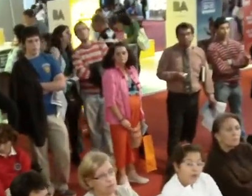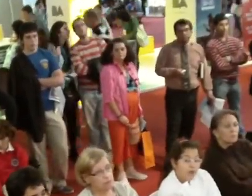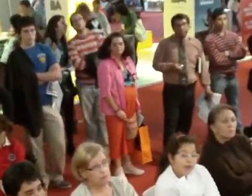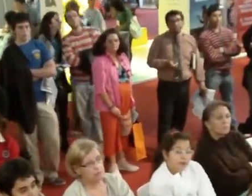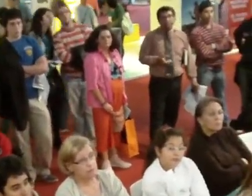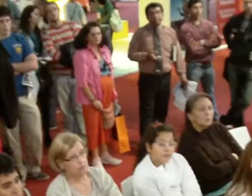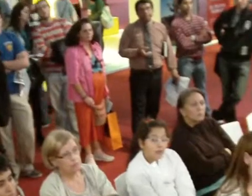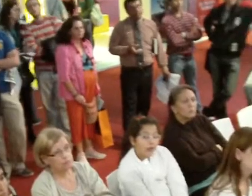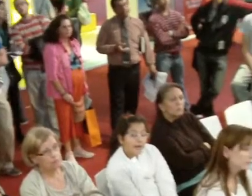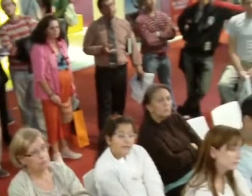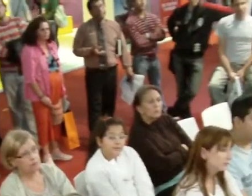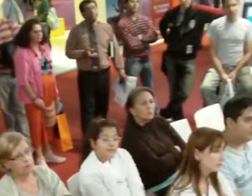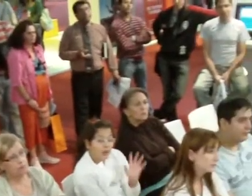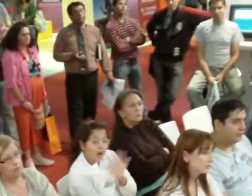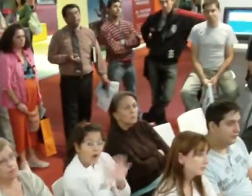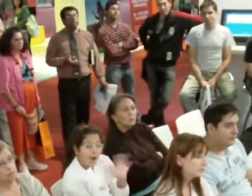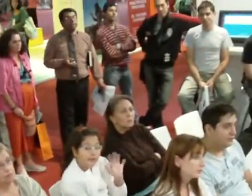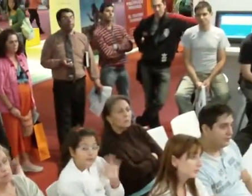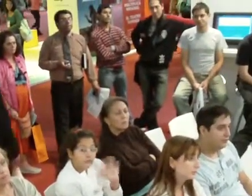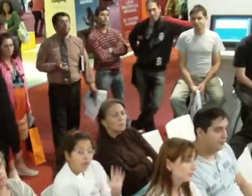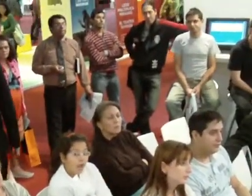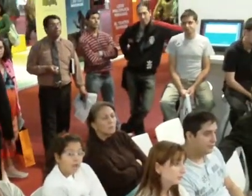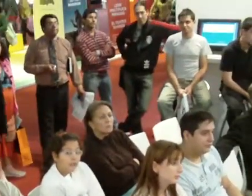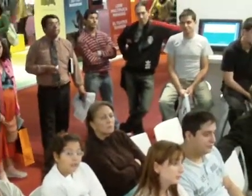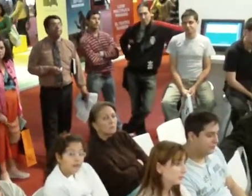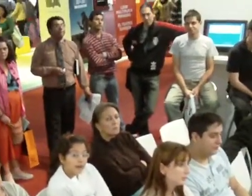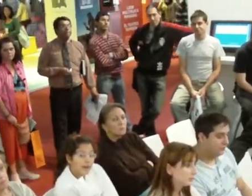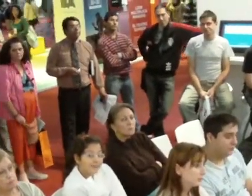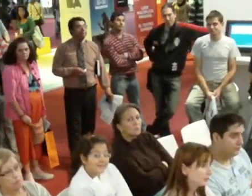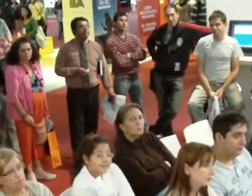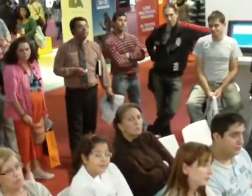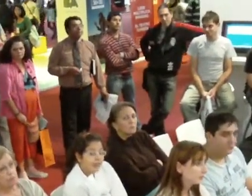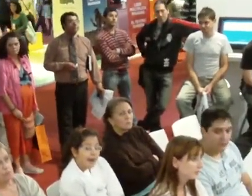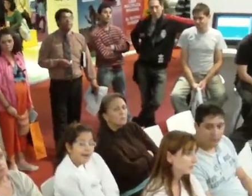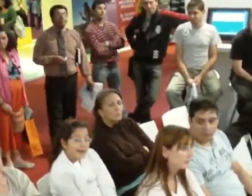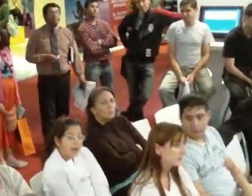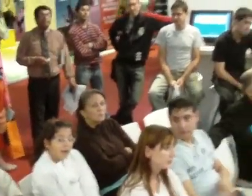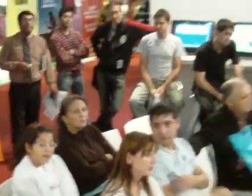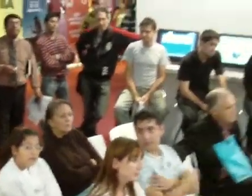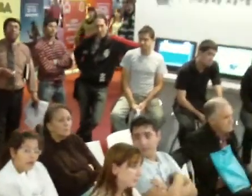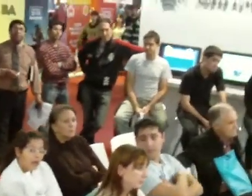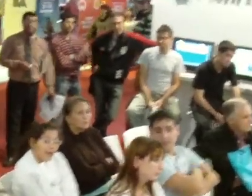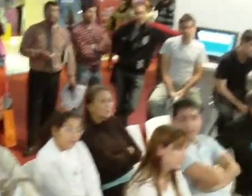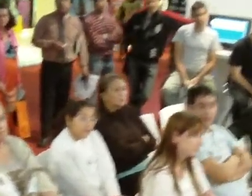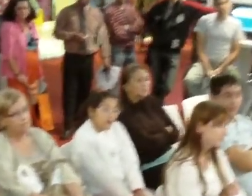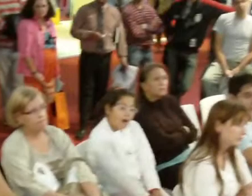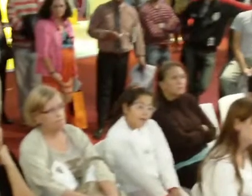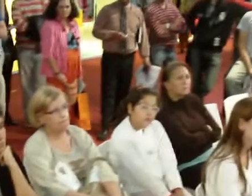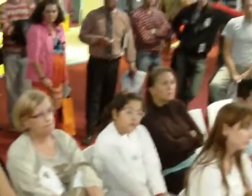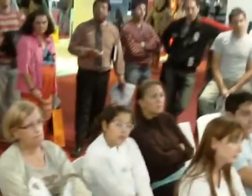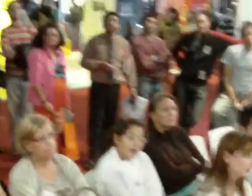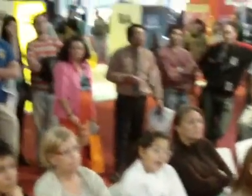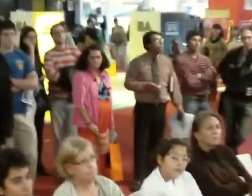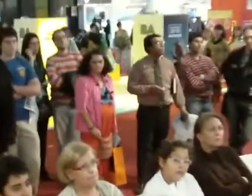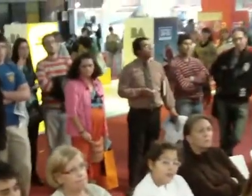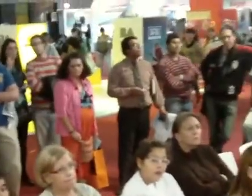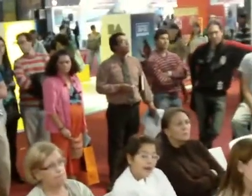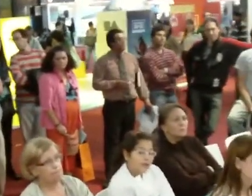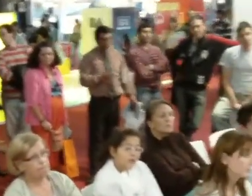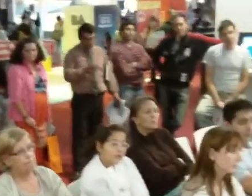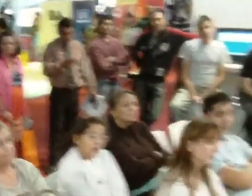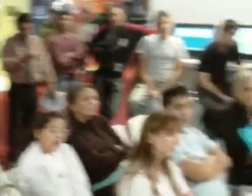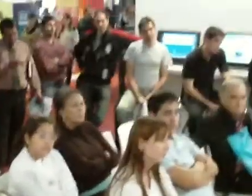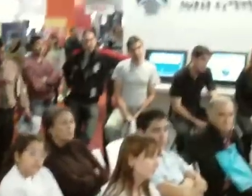para promover el uso del subte. Esto quiere decir que, por un lado, vamos a tener que seguir adelante con el amparo que